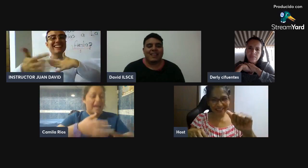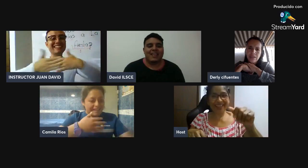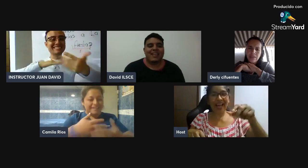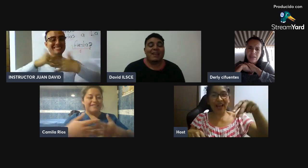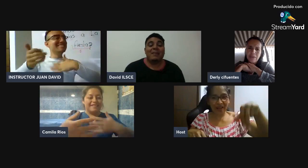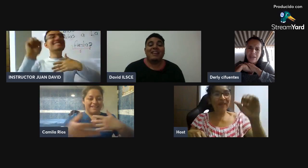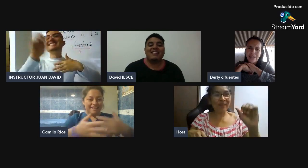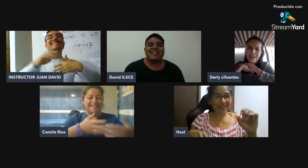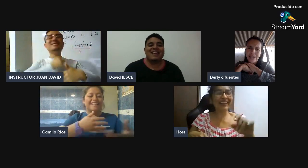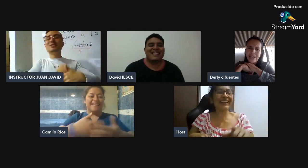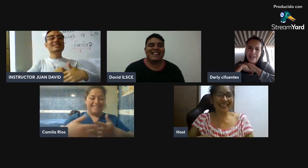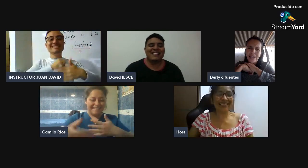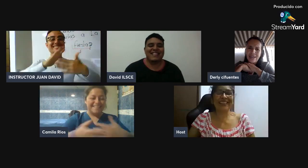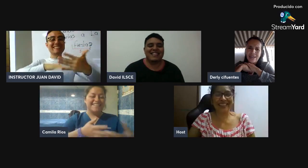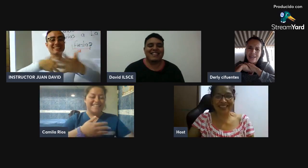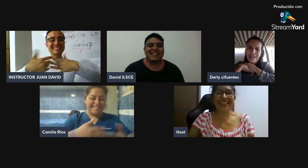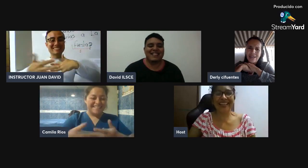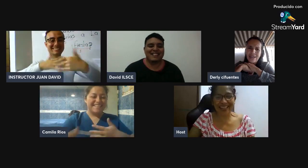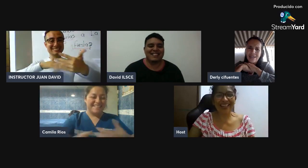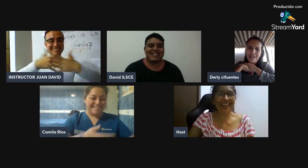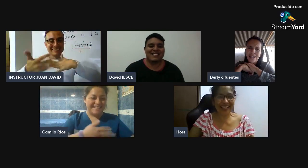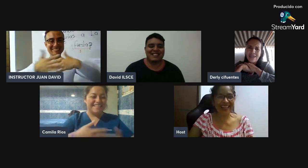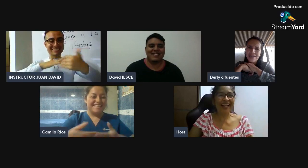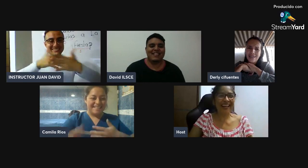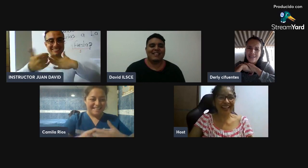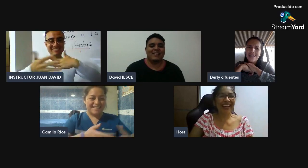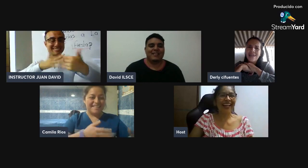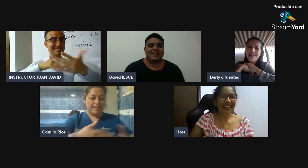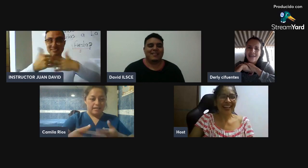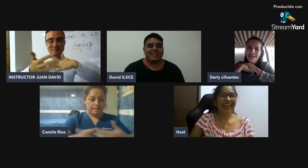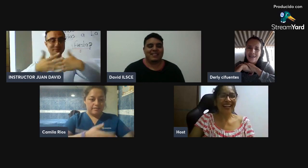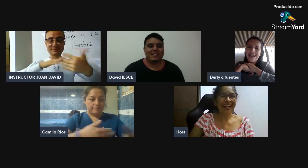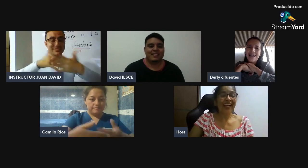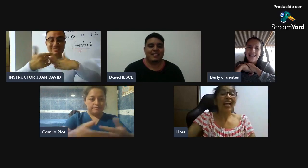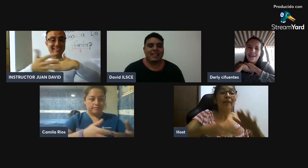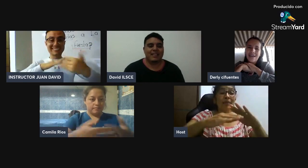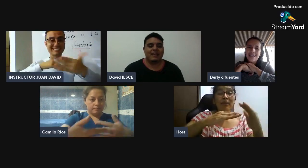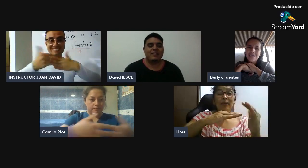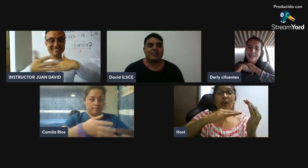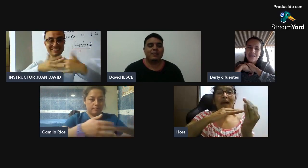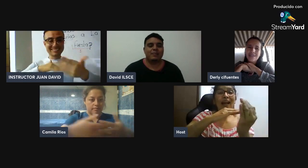qué pena si en la señal san andrés es así san andrés